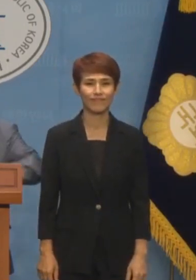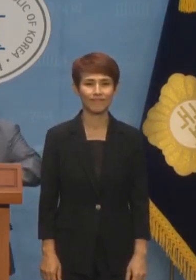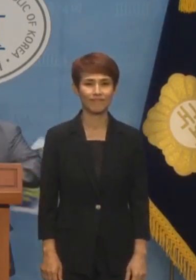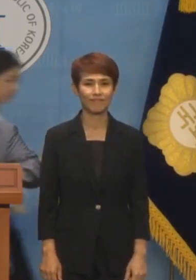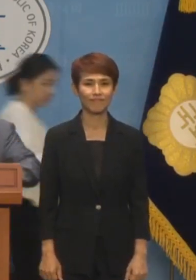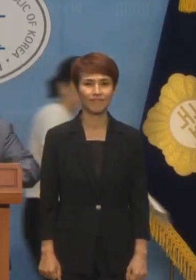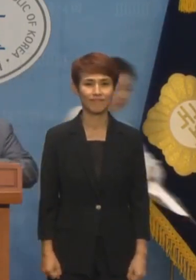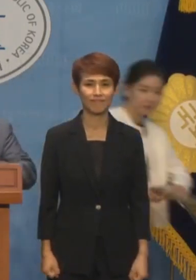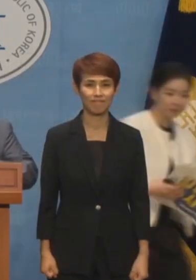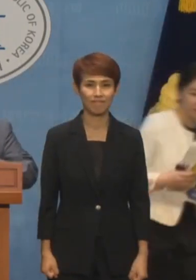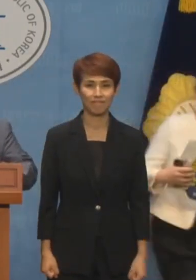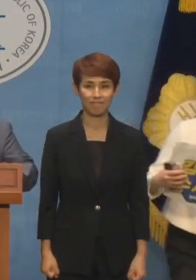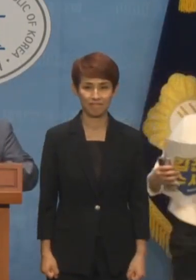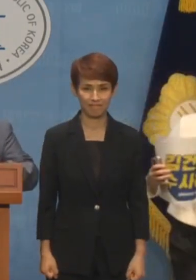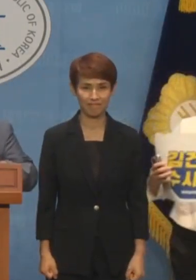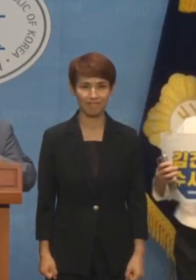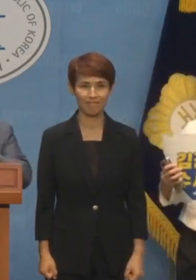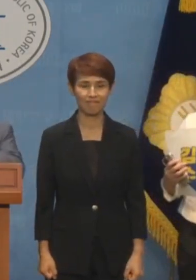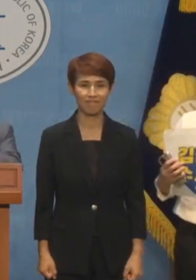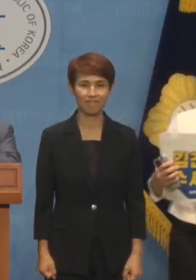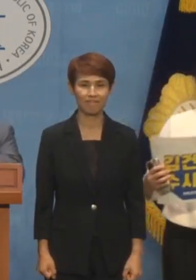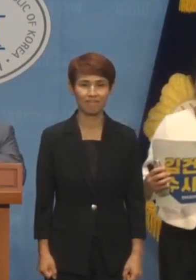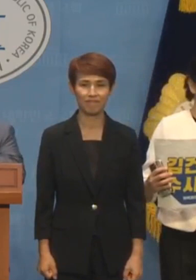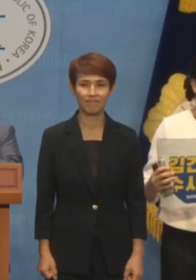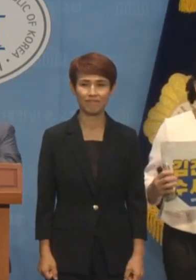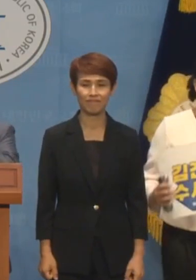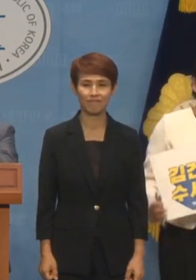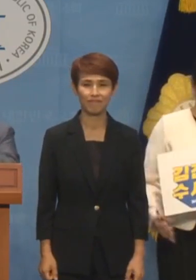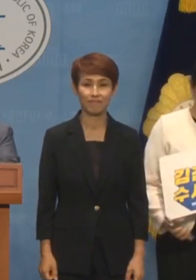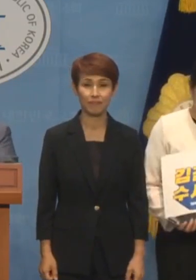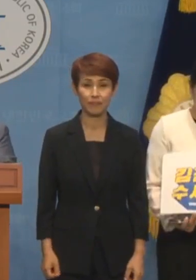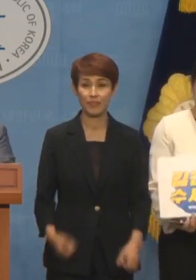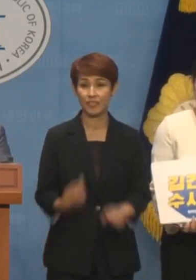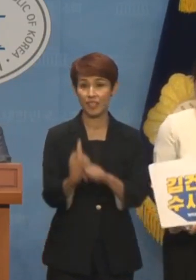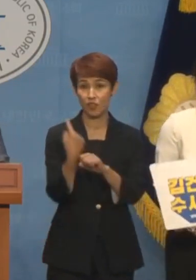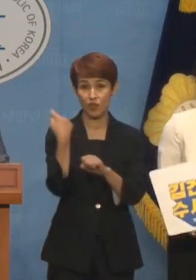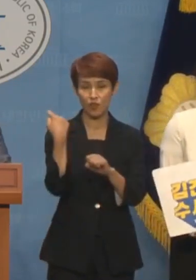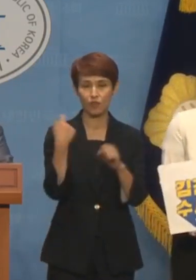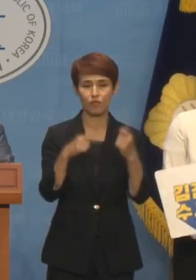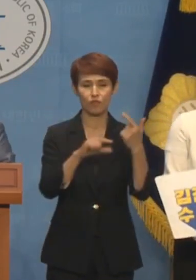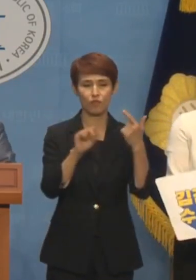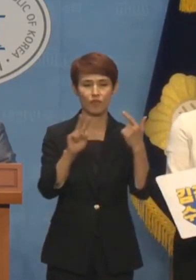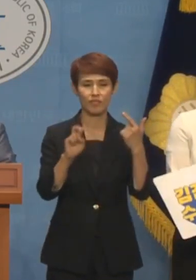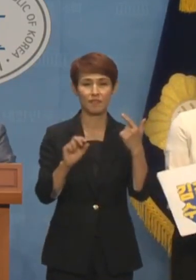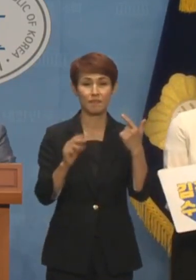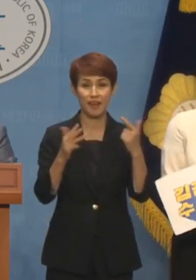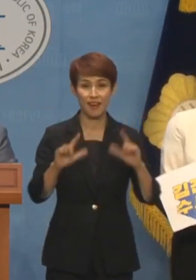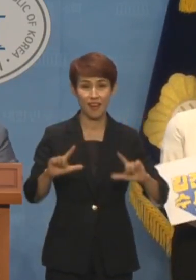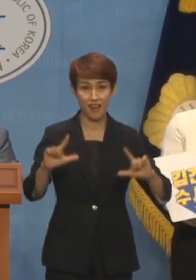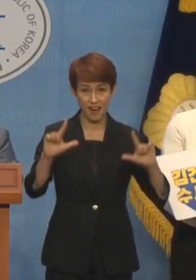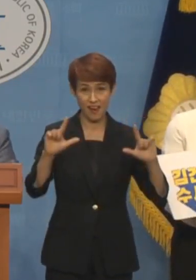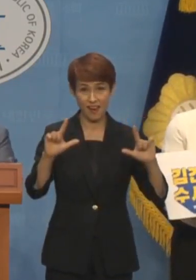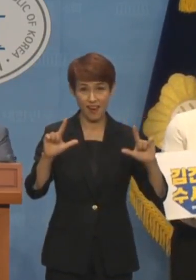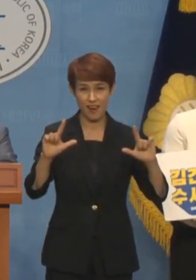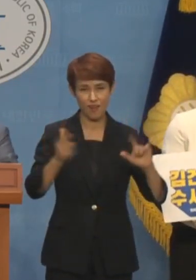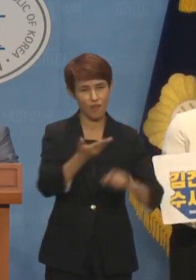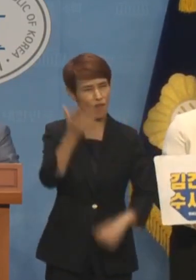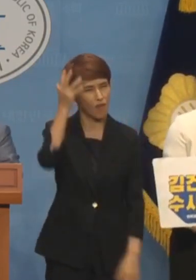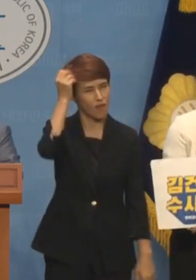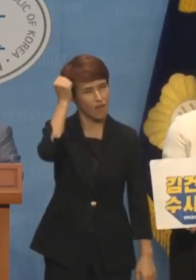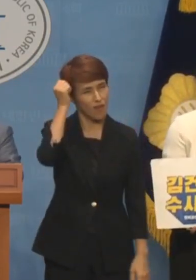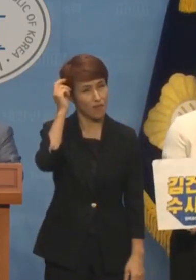네, 기자님들께 인사드립니다. 작년 6월 28일 날 기억하실 분도